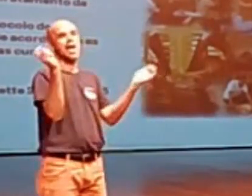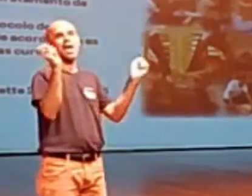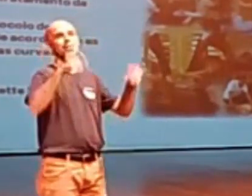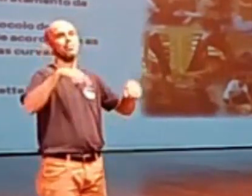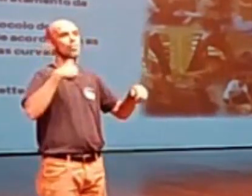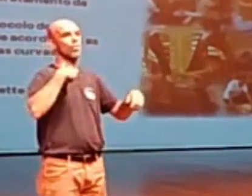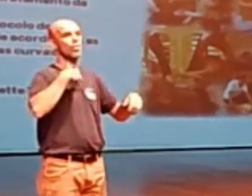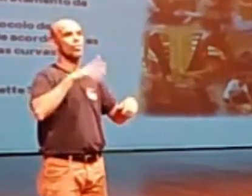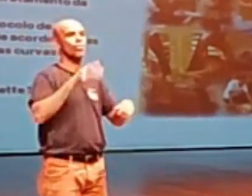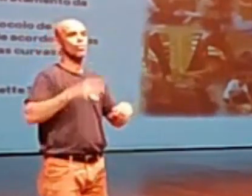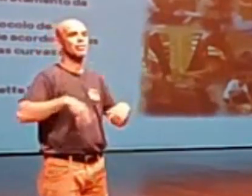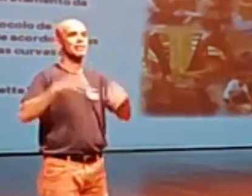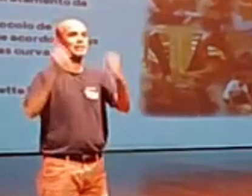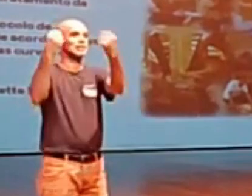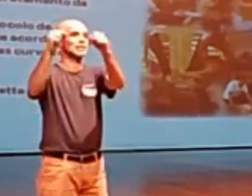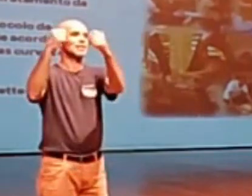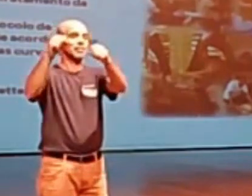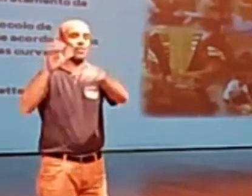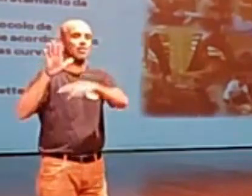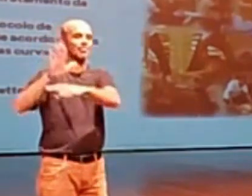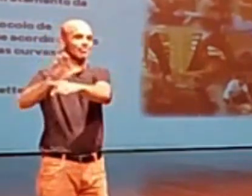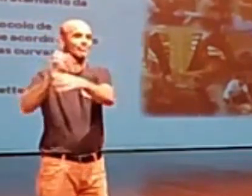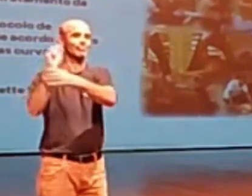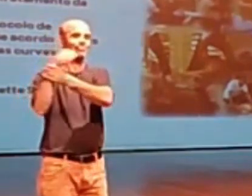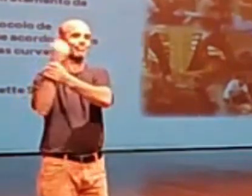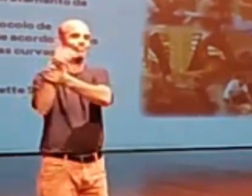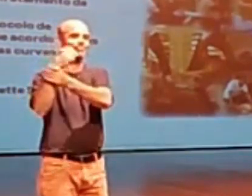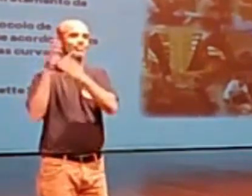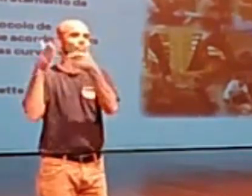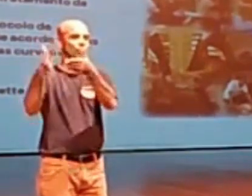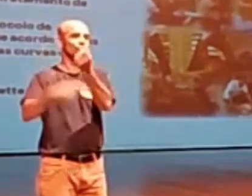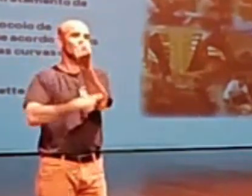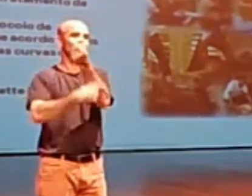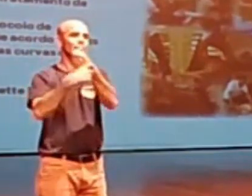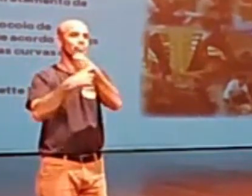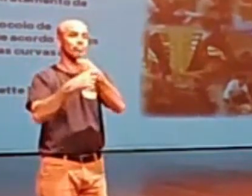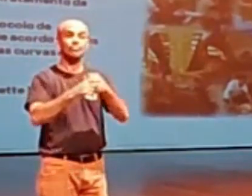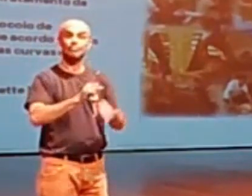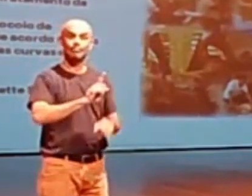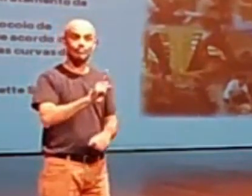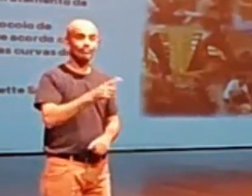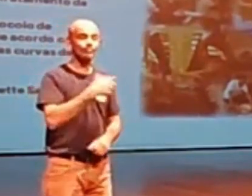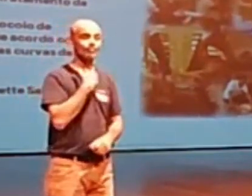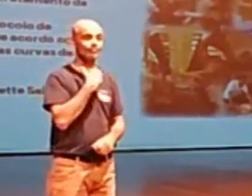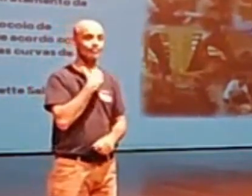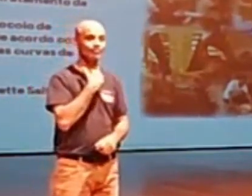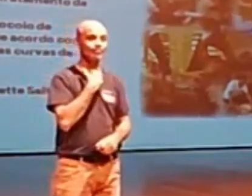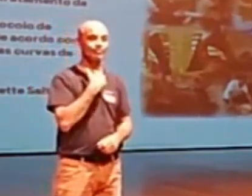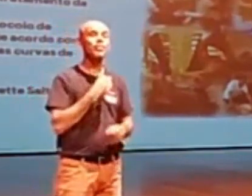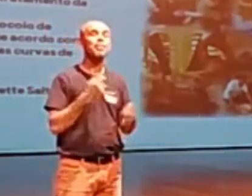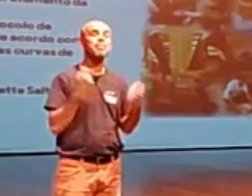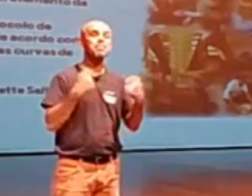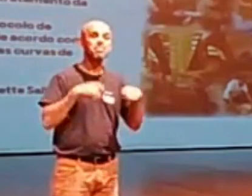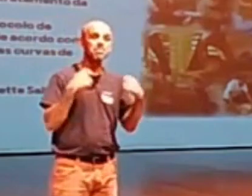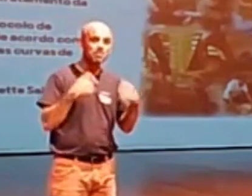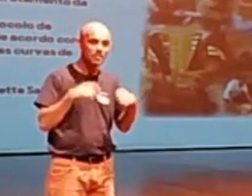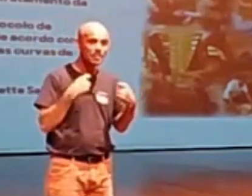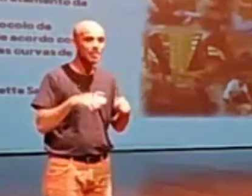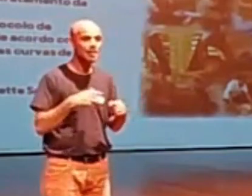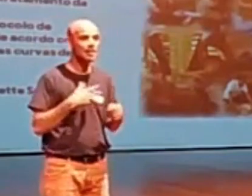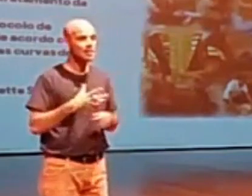poder aplicar os exercícios fisioterapêuticos específicos. E isso não é possível. Isso aí você precisa